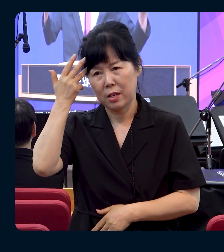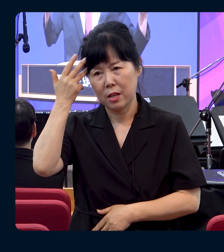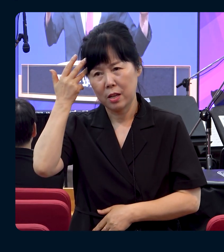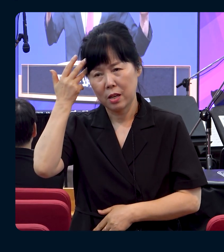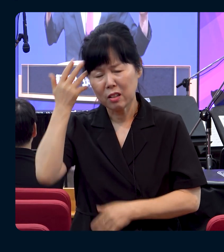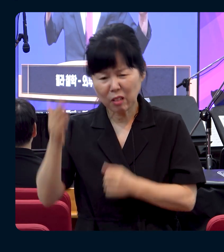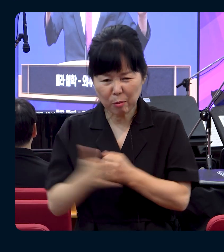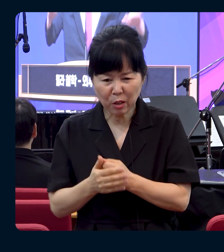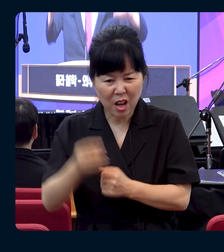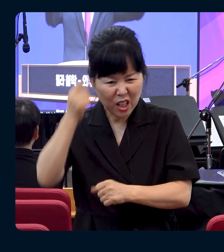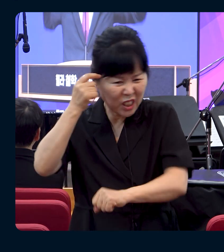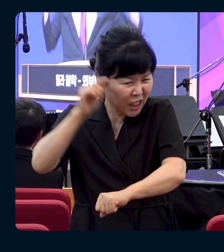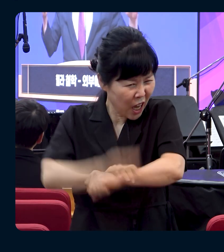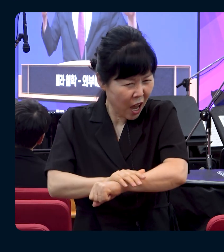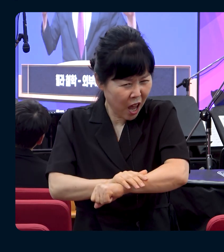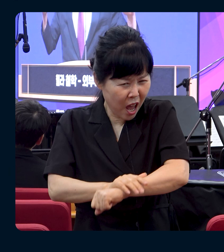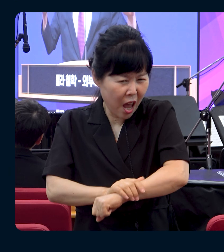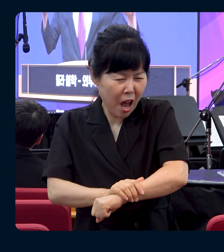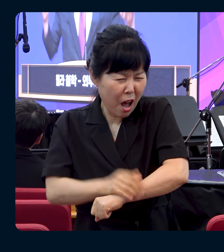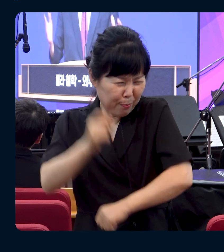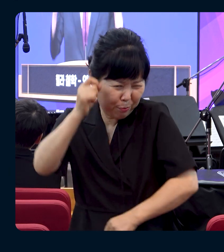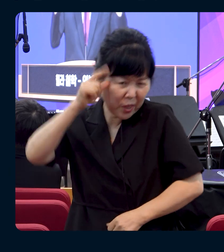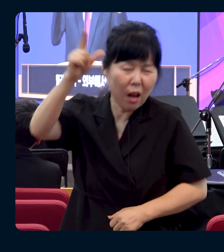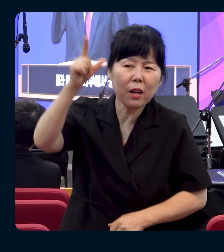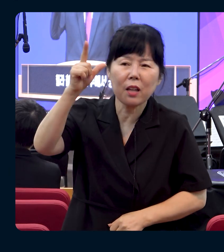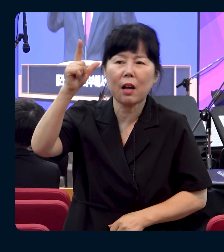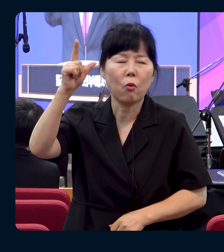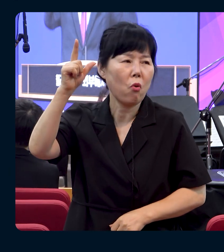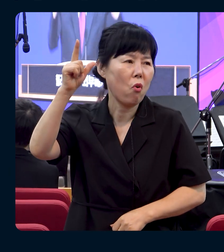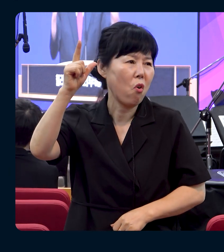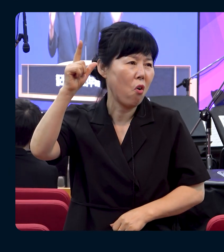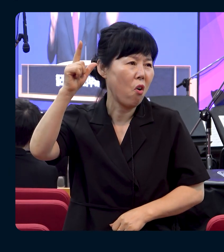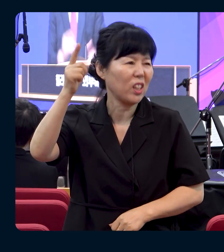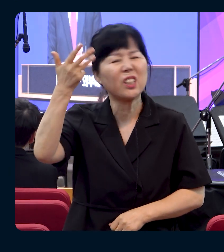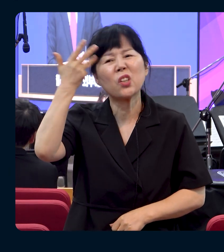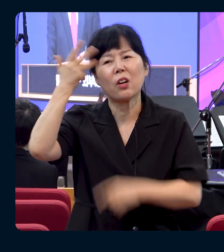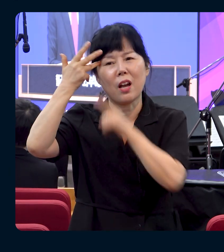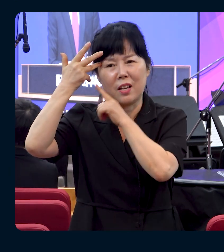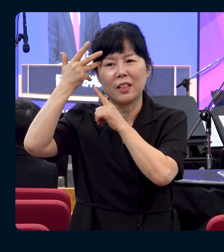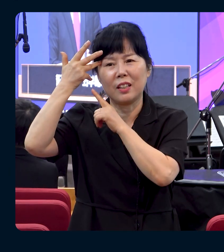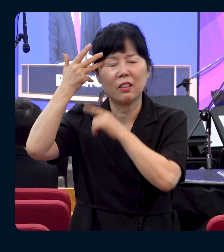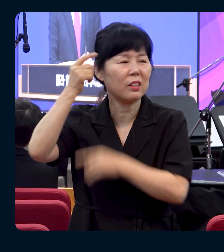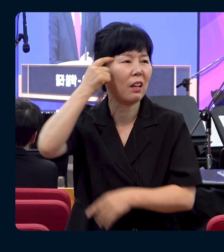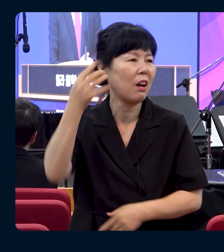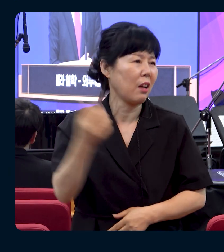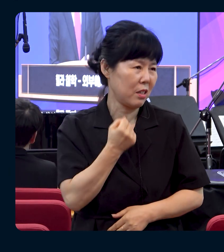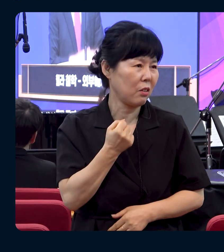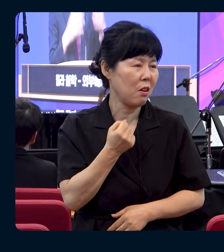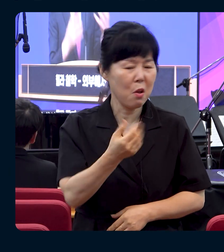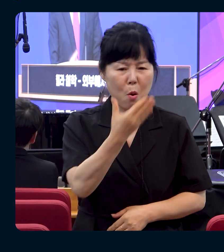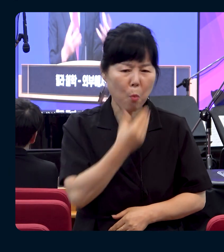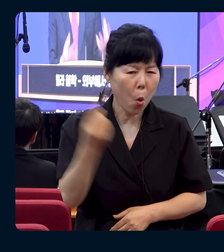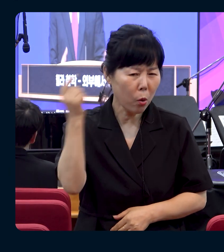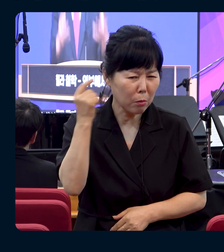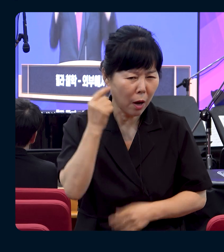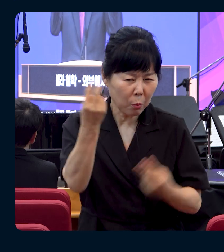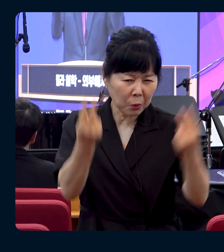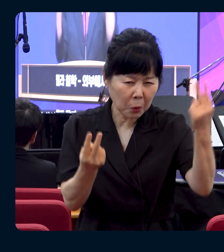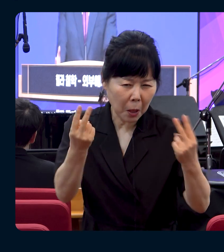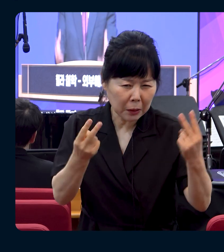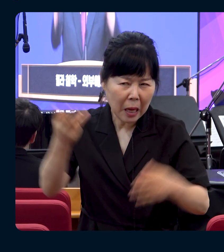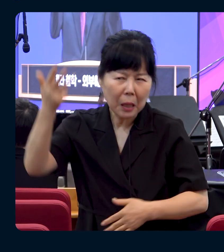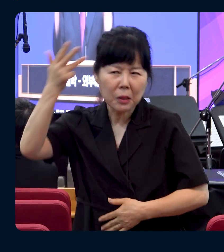지혜로운, 아주 수 높은, 그러니까 복음보다도 훨씬 그게 지혜롭고 세련된 것 같은 어떤